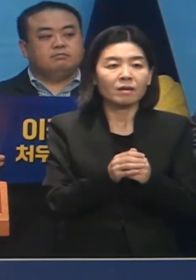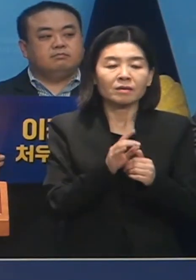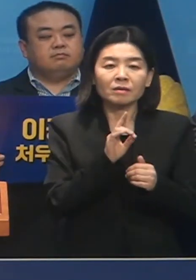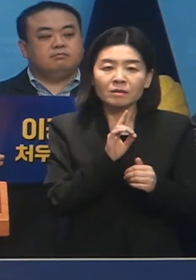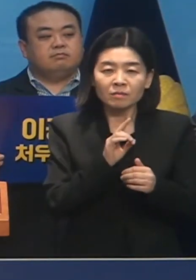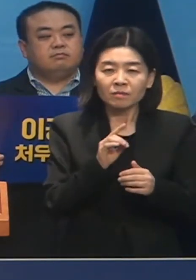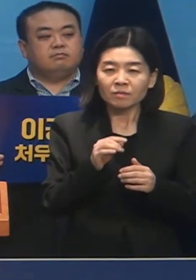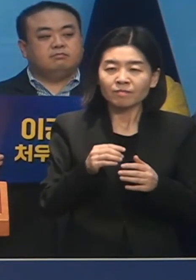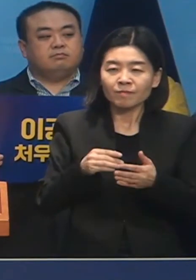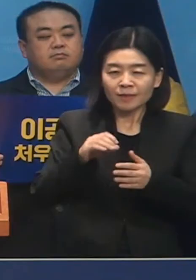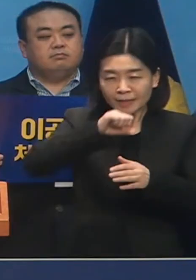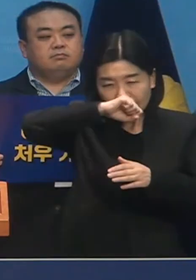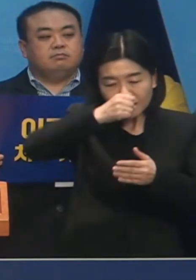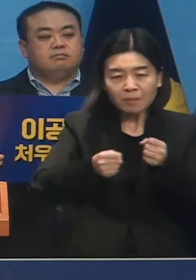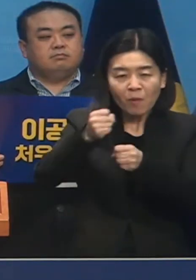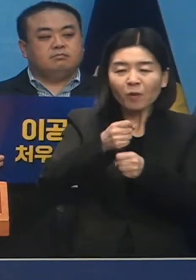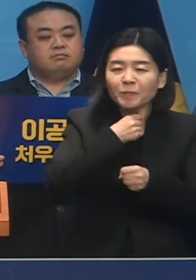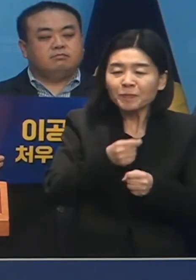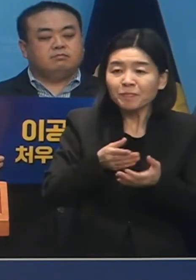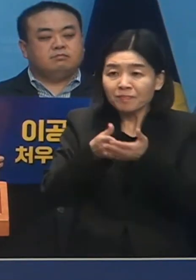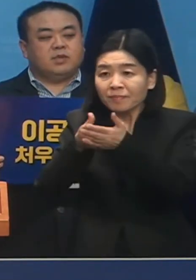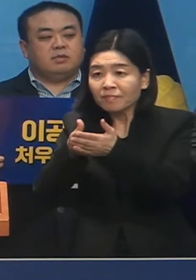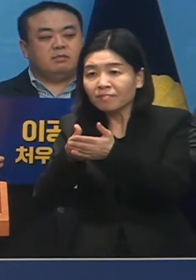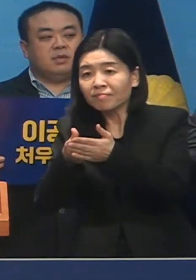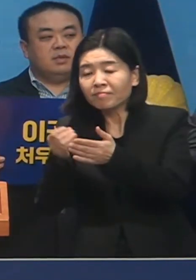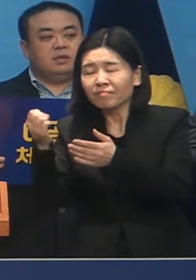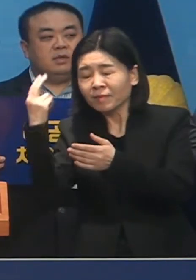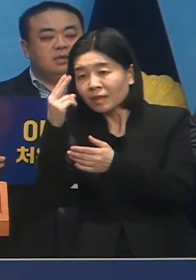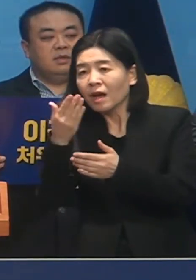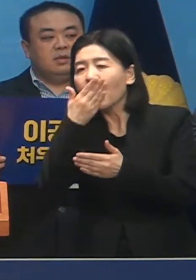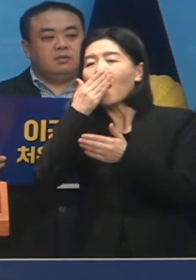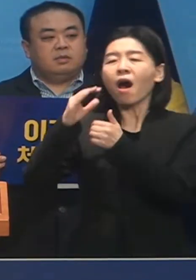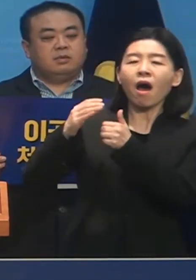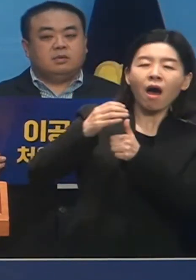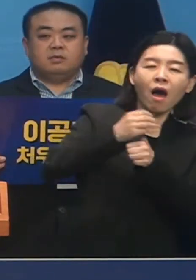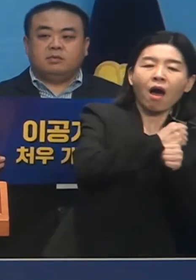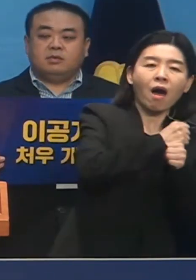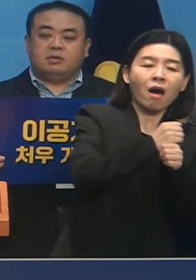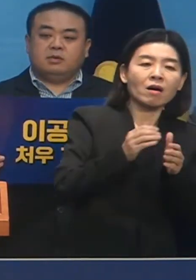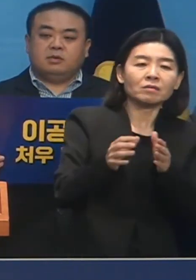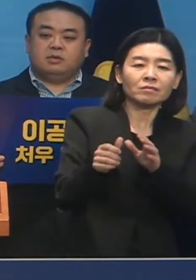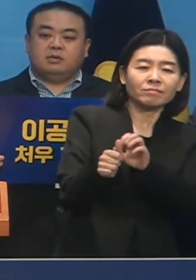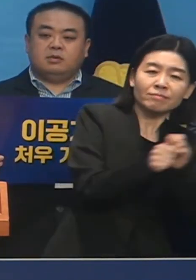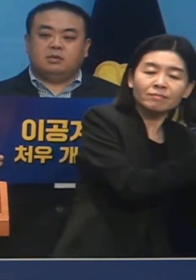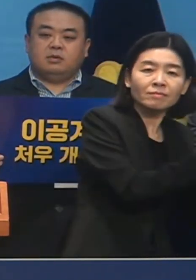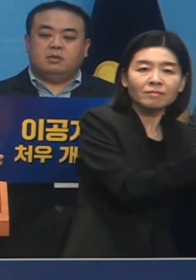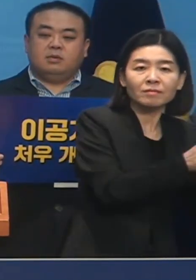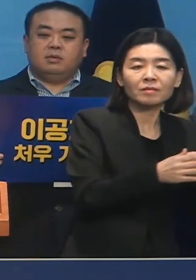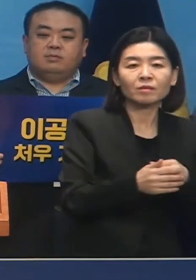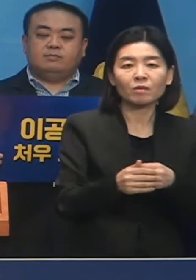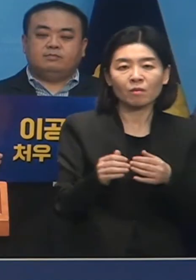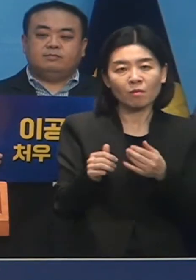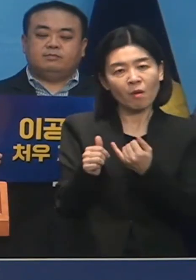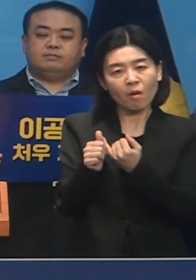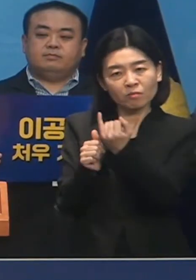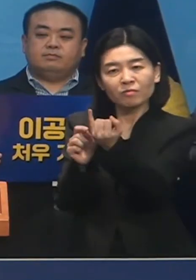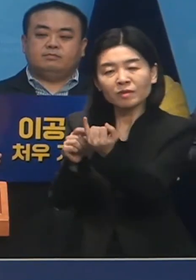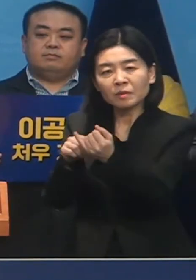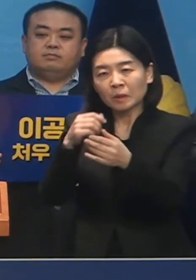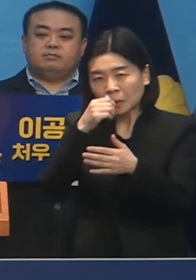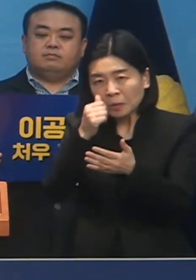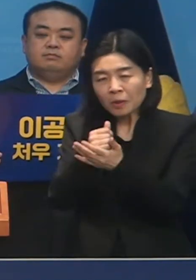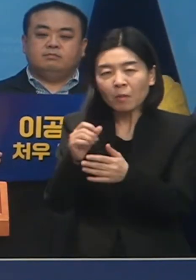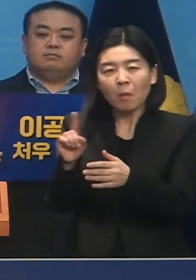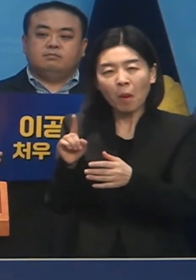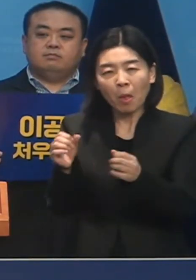내쫓았습니다. 충격과 공포였습니다. 하다못해 부인의 범죄를 지키려다 궁지에 몰렸는지 군사 침입